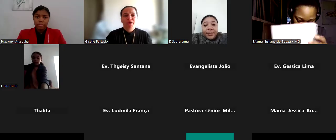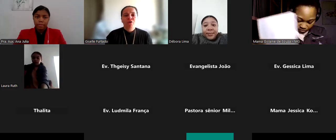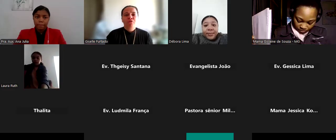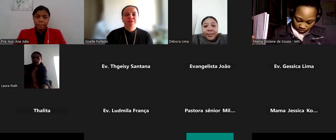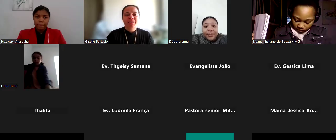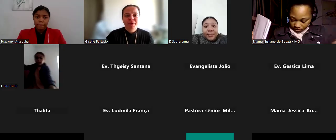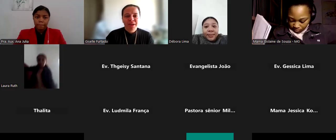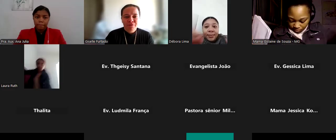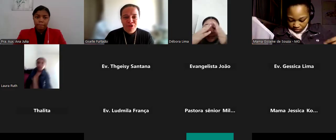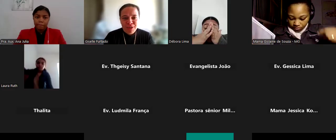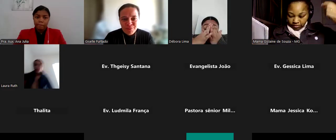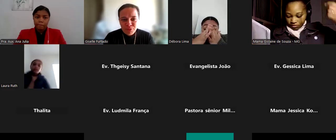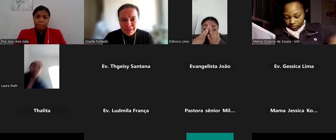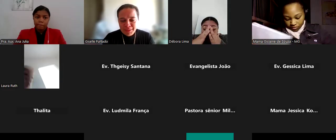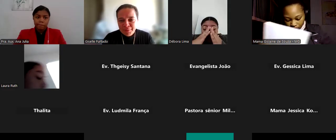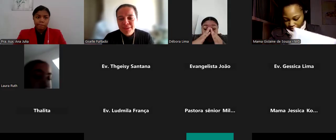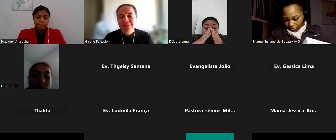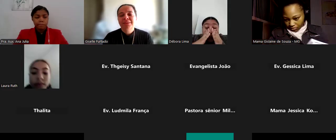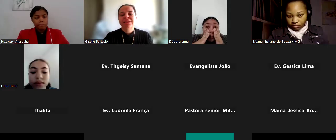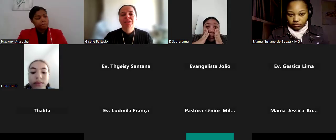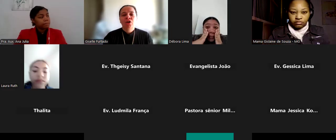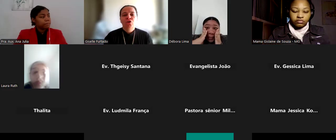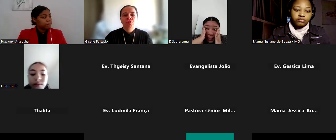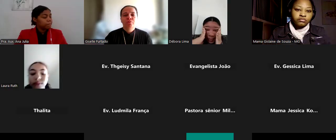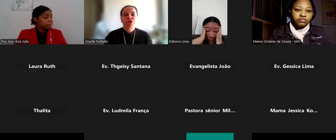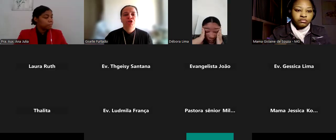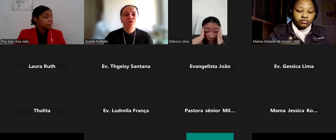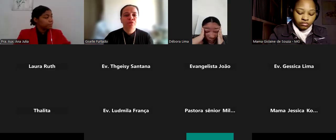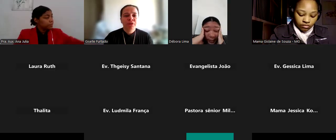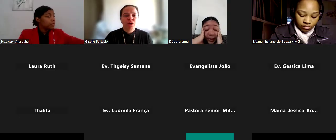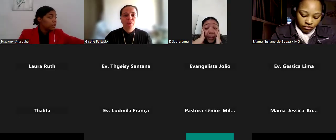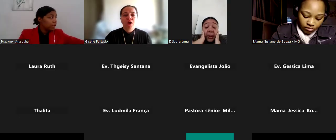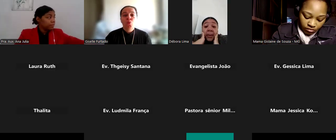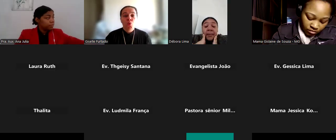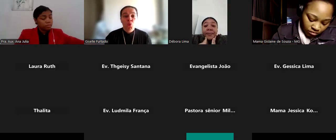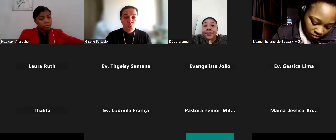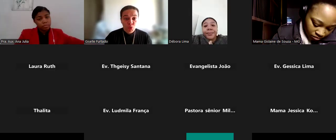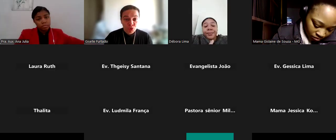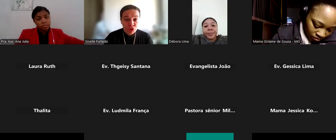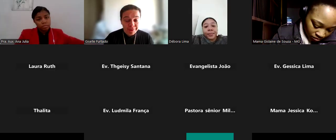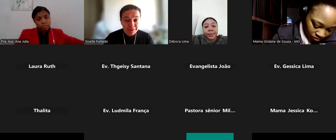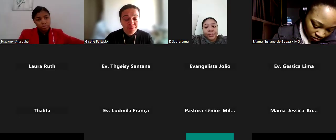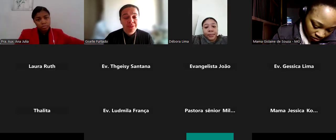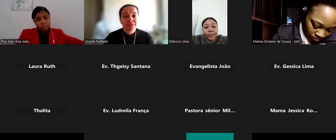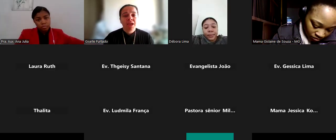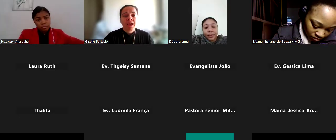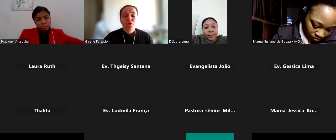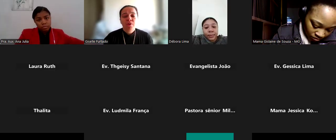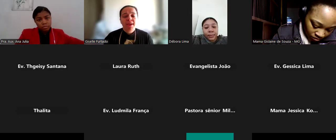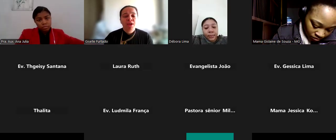é Oficina para Evangelismo em Libras. Nosso objetivo não é um curso de Libras. Eu quero,